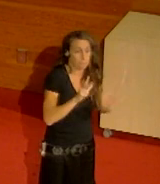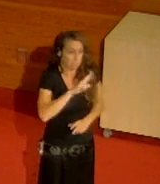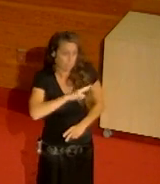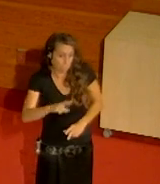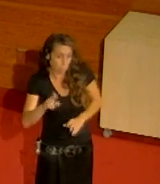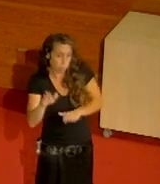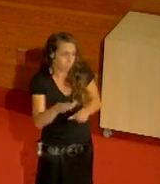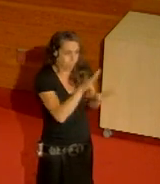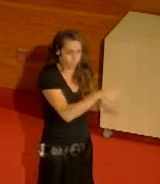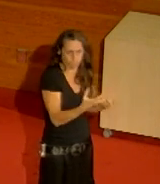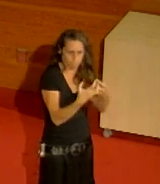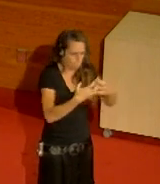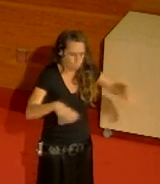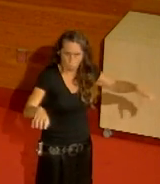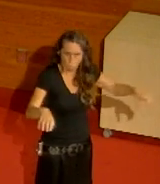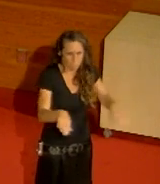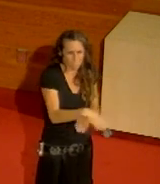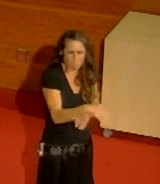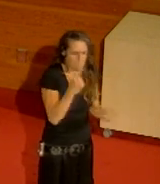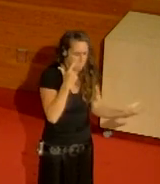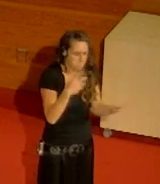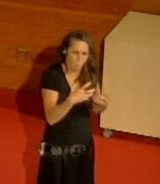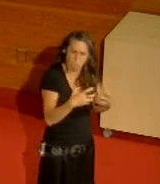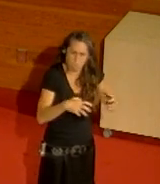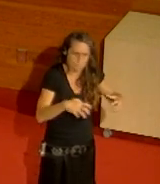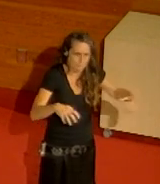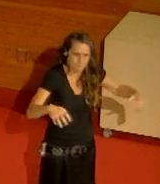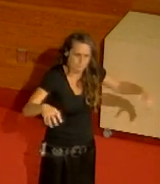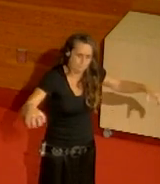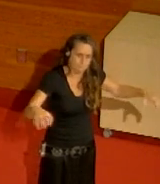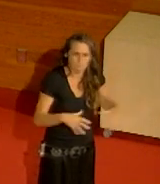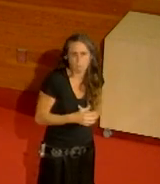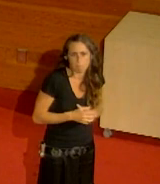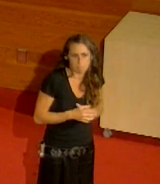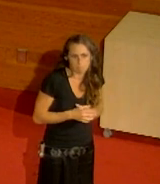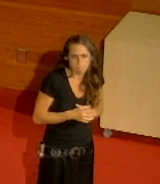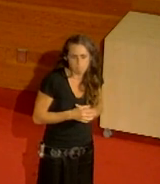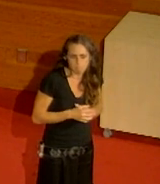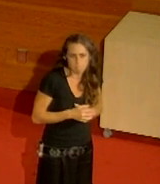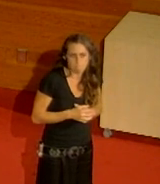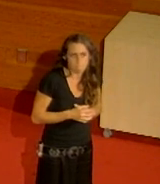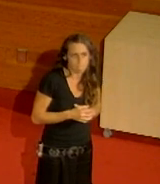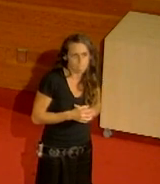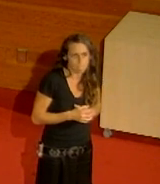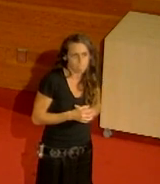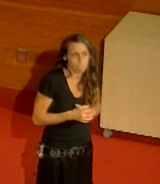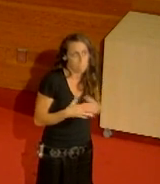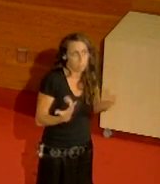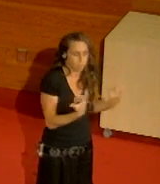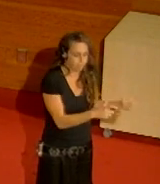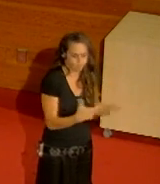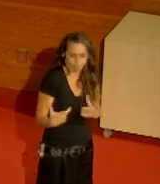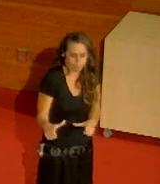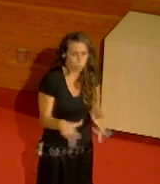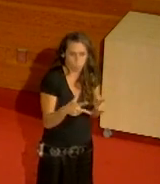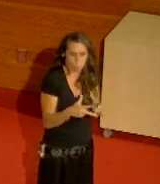esa división en las calles que a veces más notoria y hay una rivalidad entre las entre estas dos sectores de